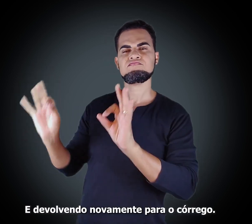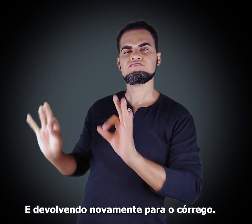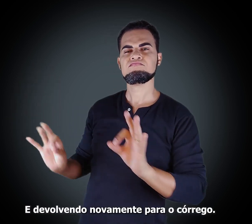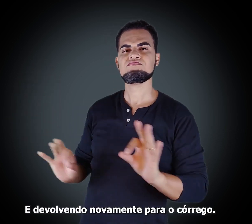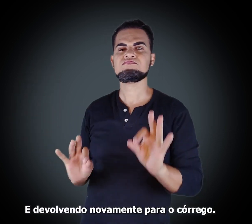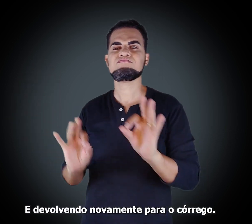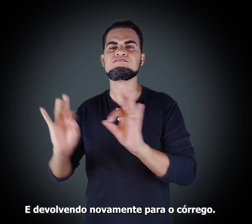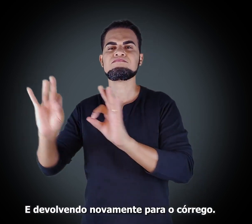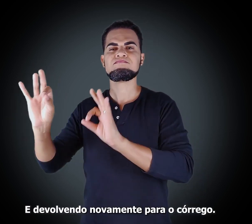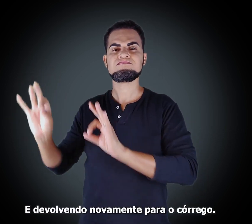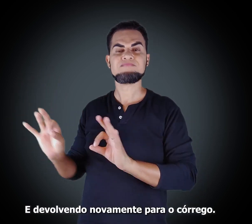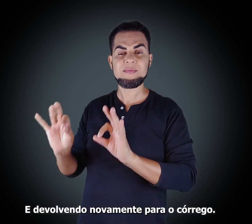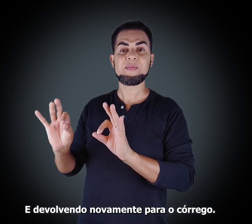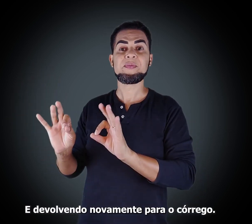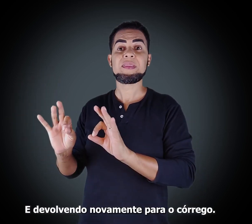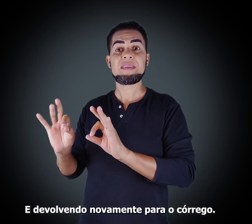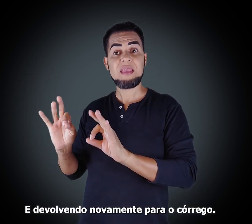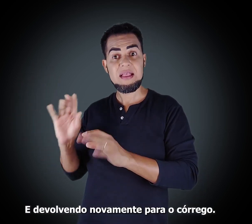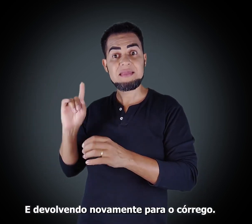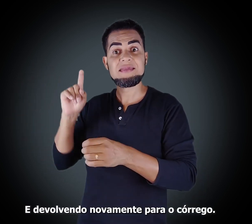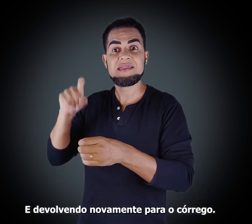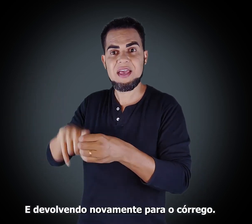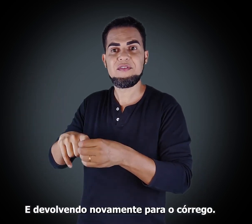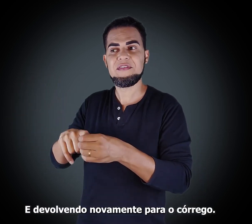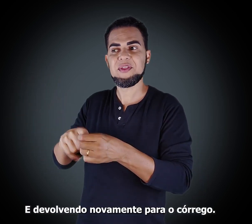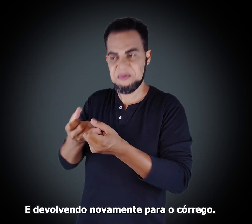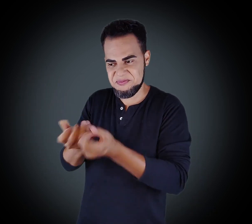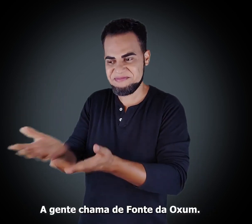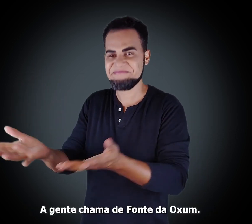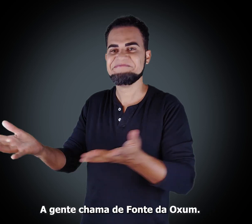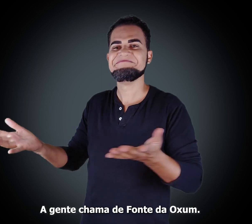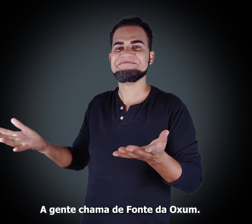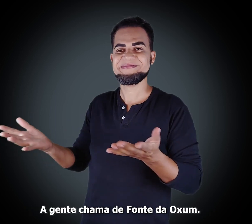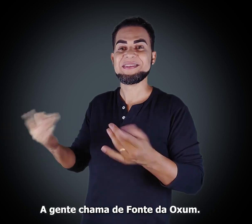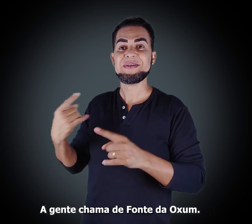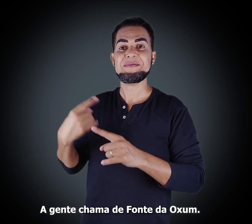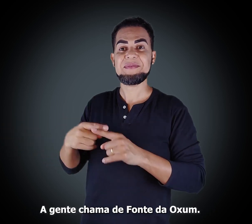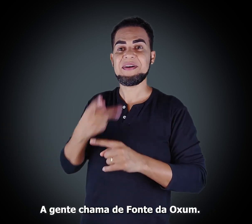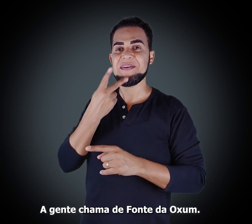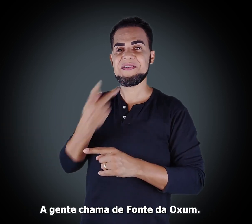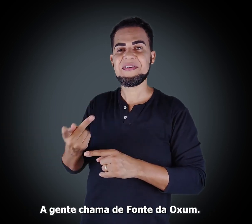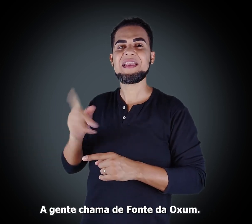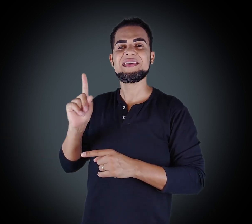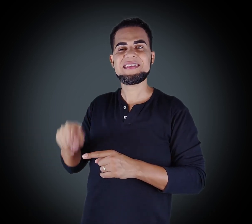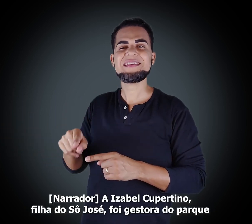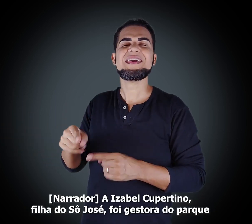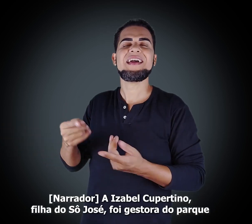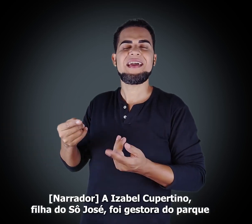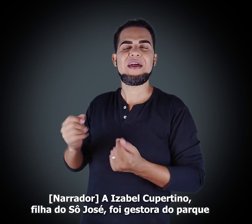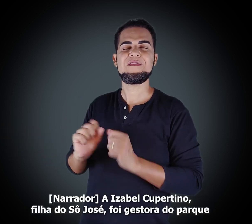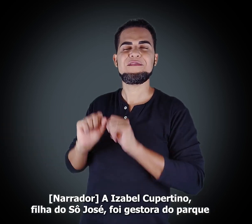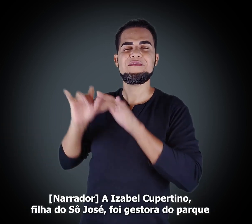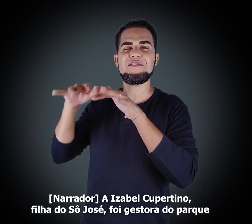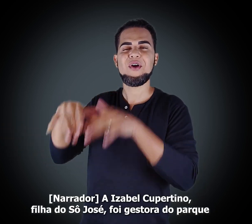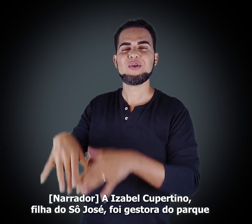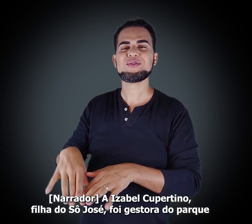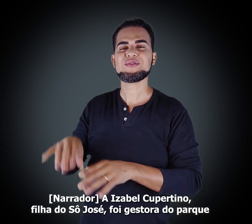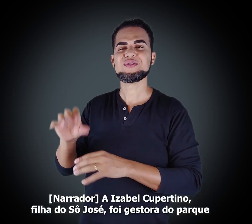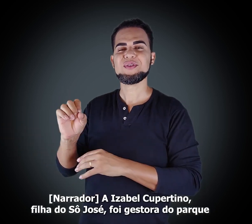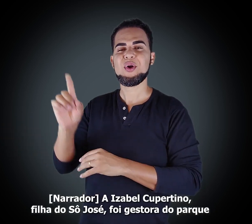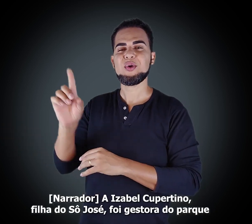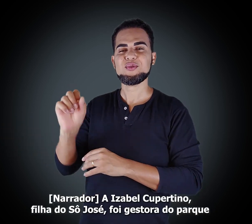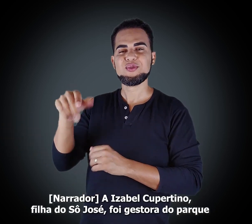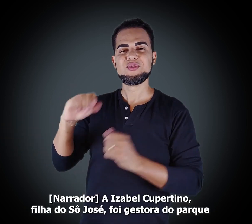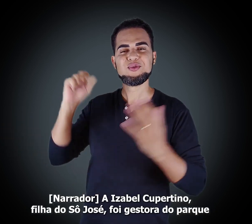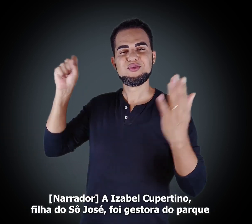e devolvendo novamente para o córrego. A gente chama que é a fonte da Oxum. A Isabel Cupertino,